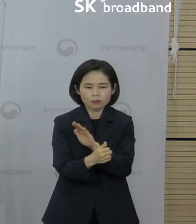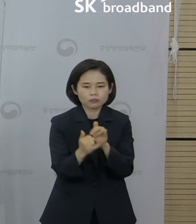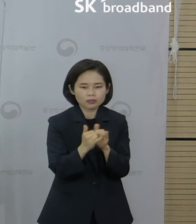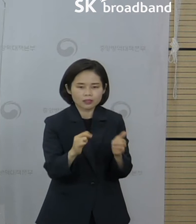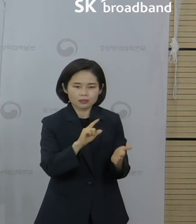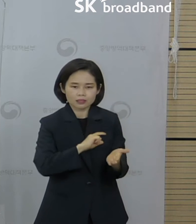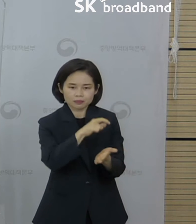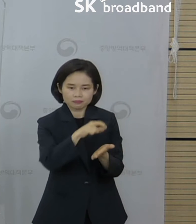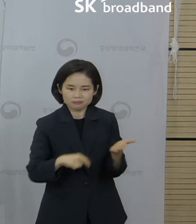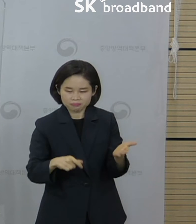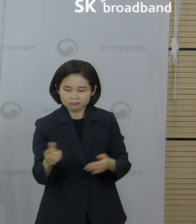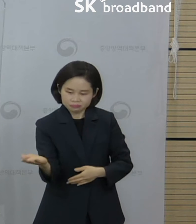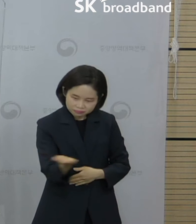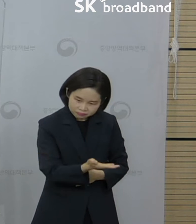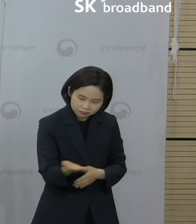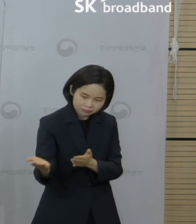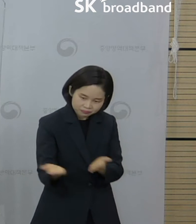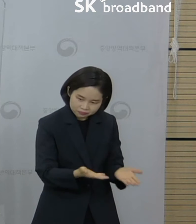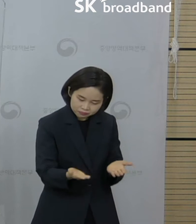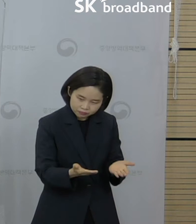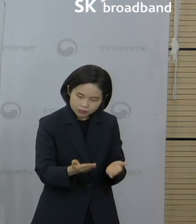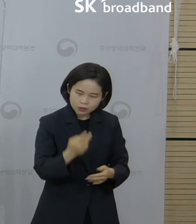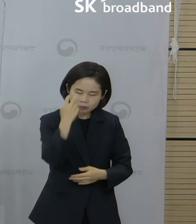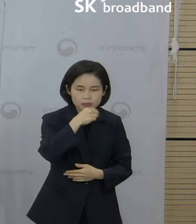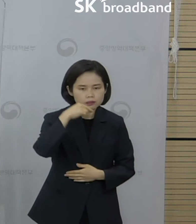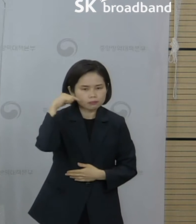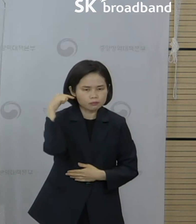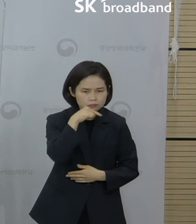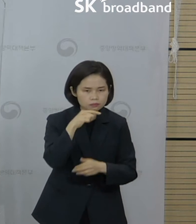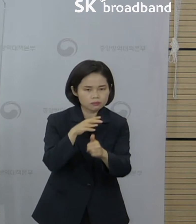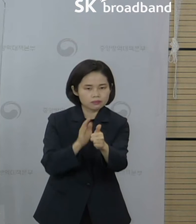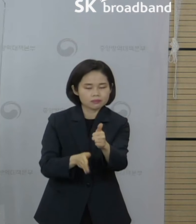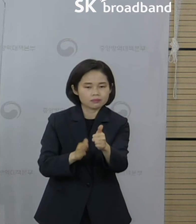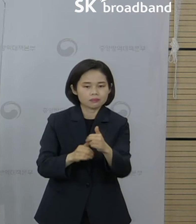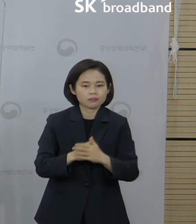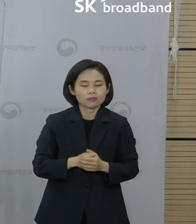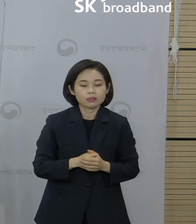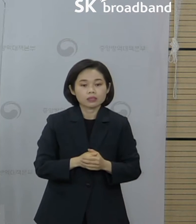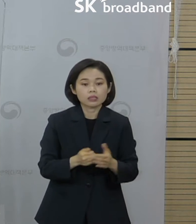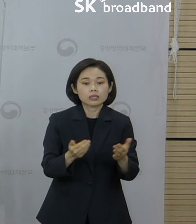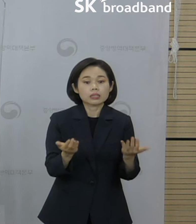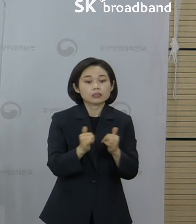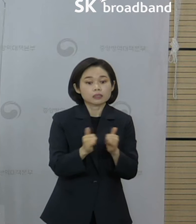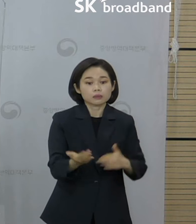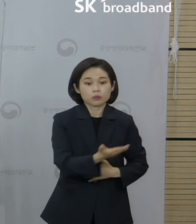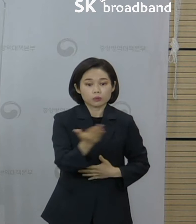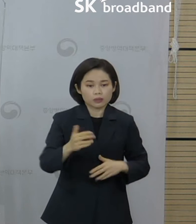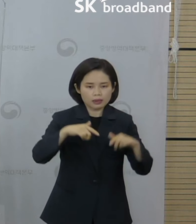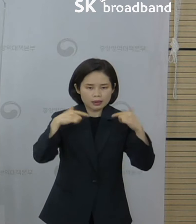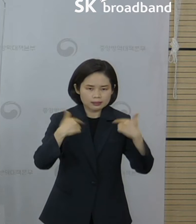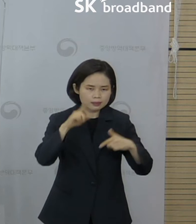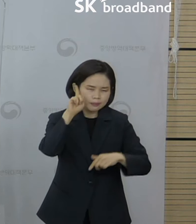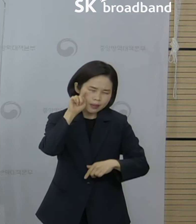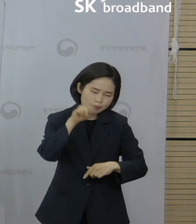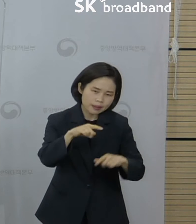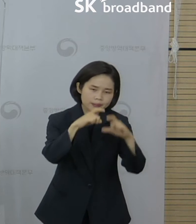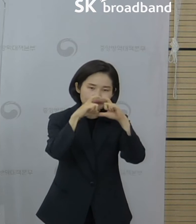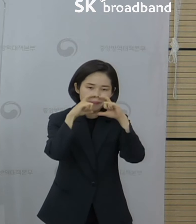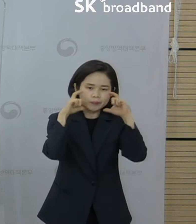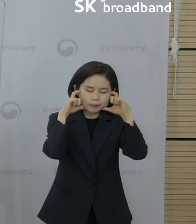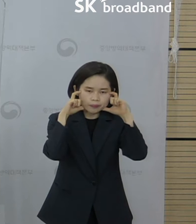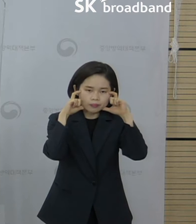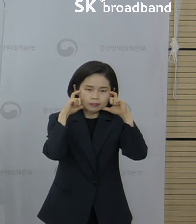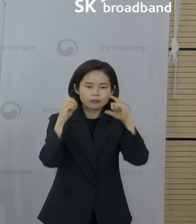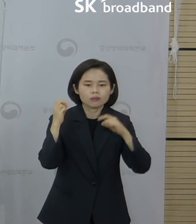입장을 허용하는 등 철저히 관리해 주시기 바랍니다. 이용자들도 상시 마스크를 착용하시고 종사자